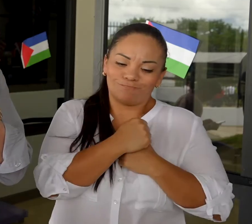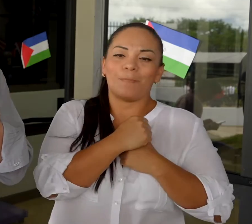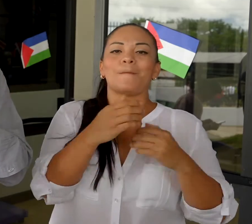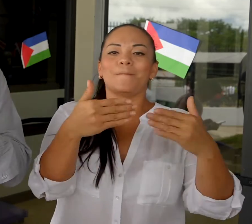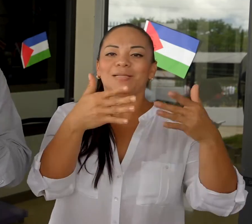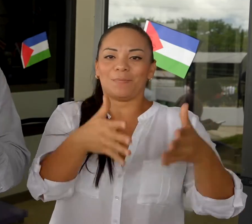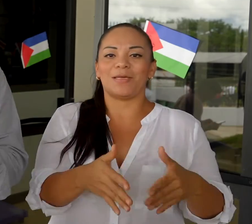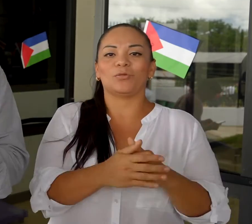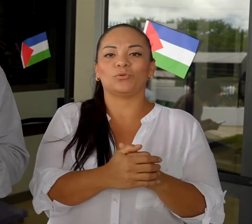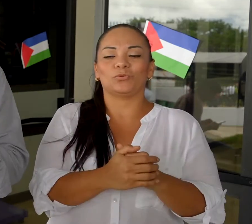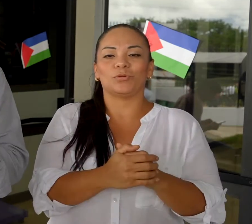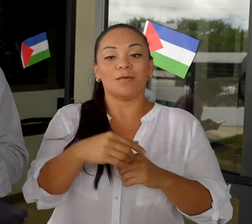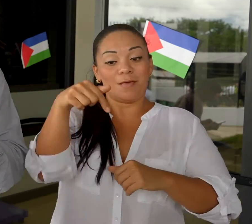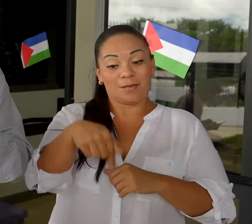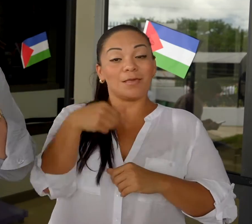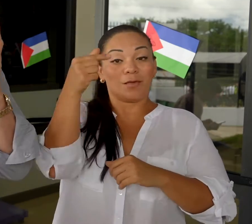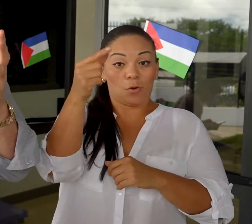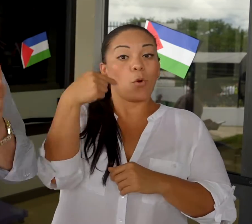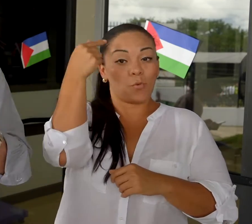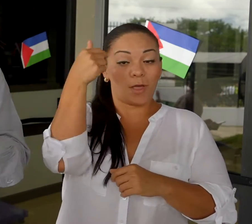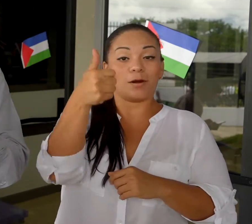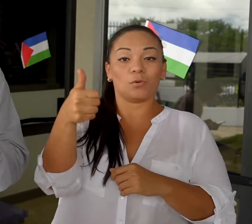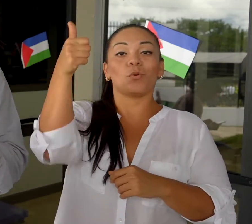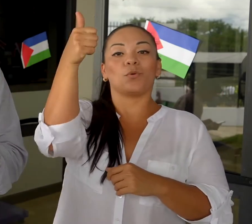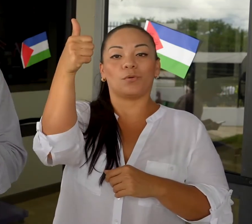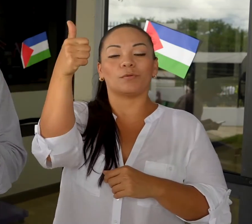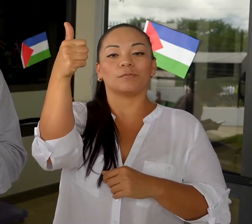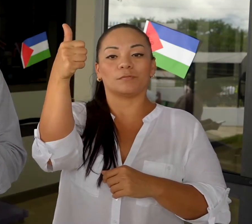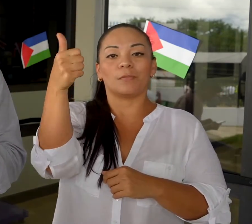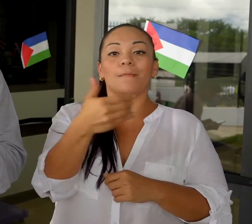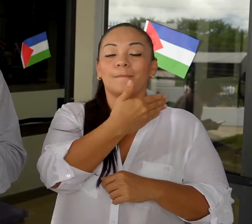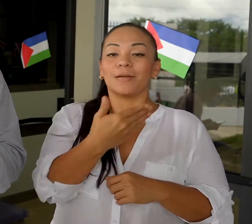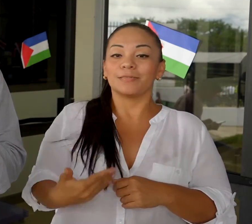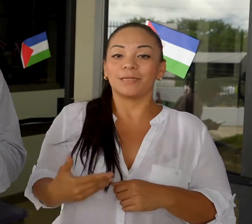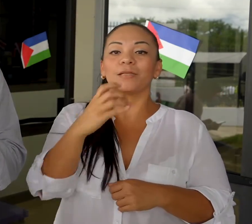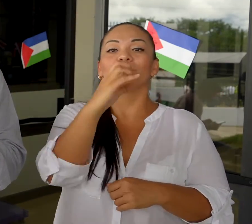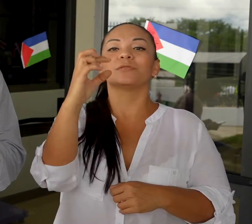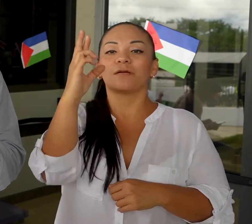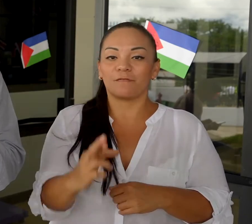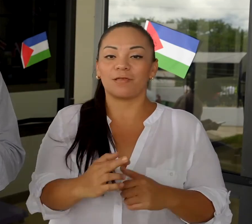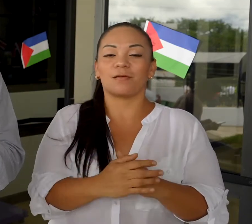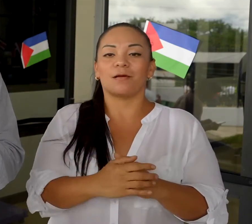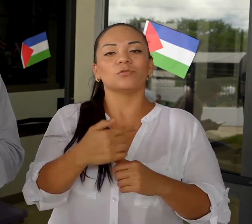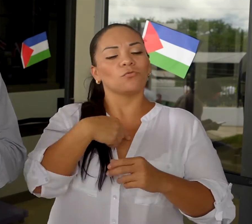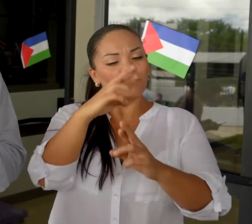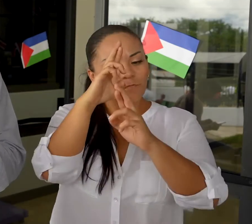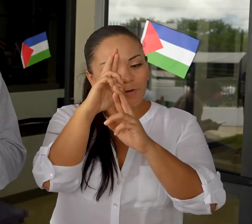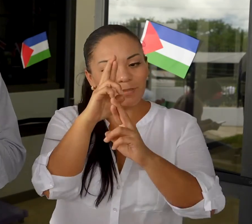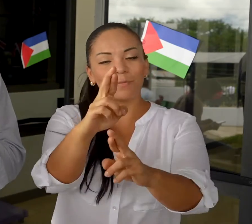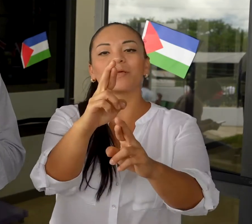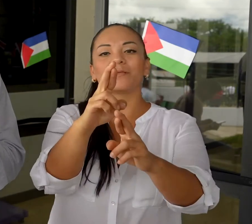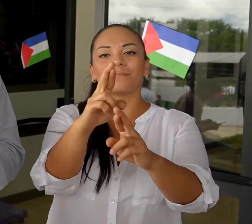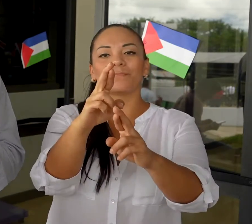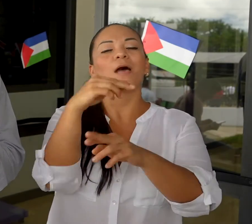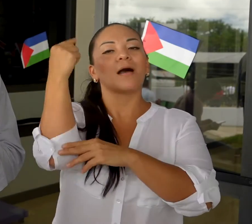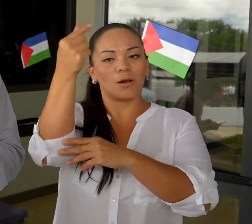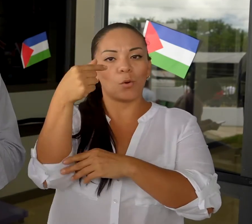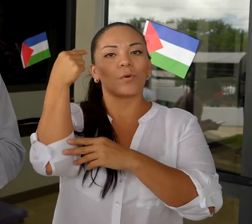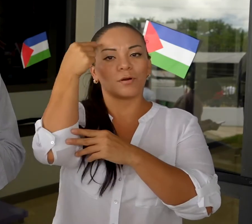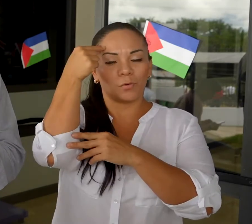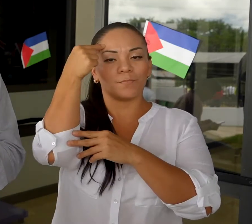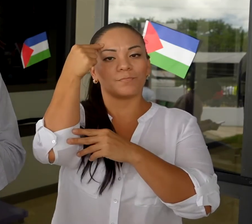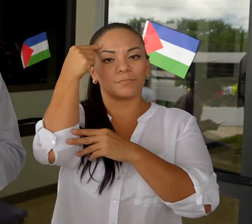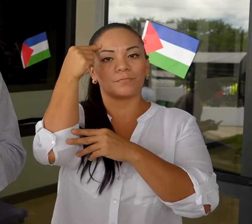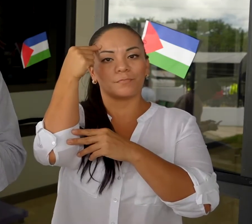cabeza de un gobierno presidente de la república de costa rica que respeta al gobierno